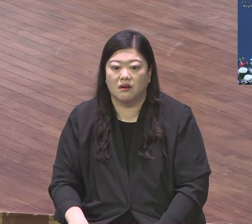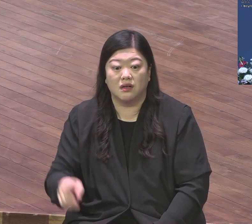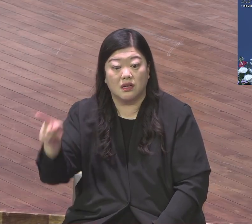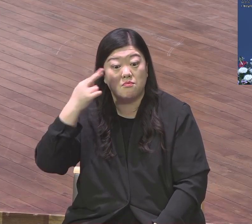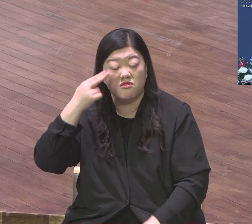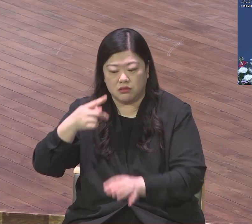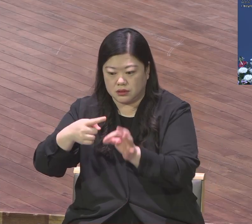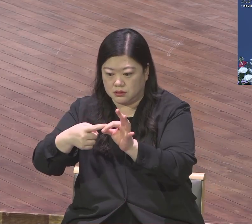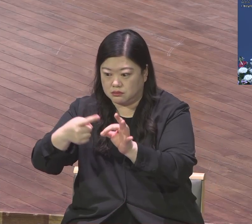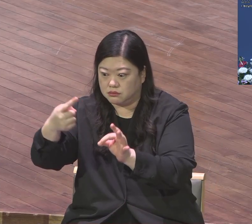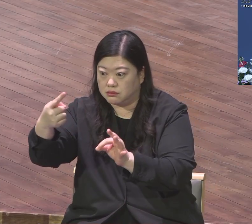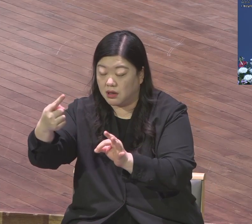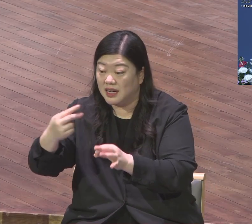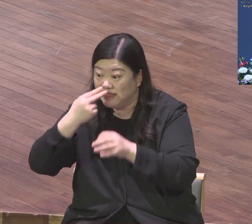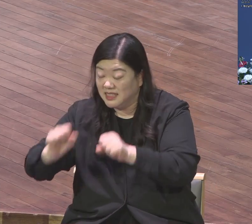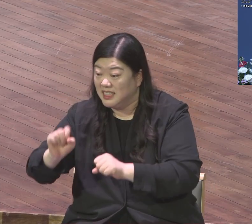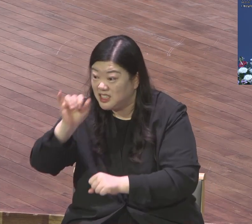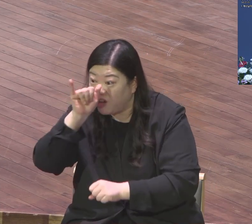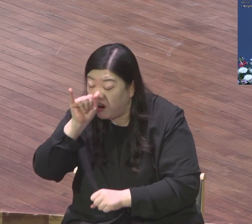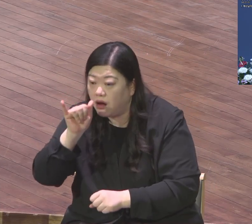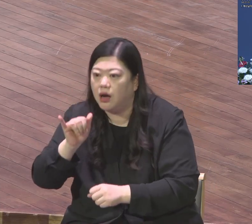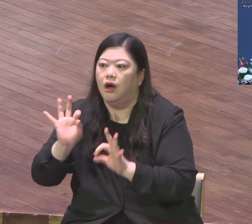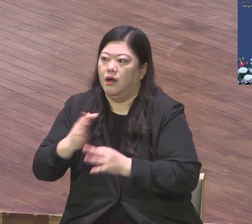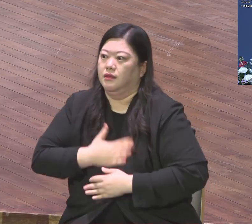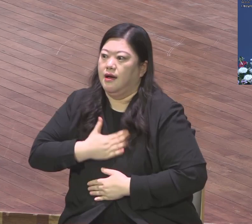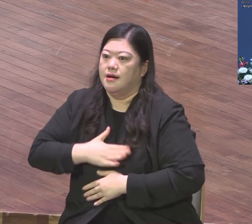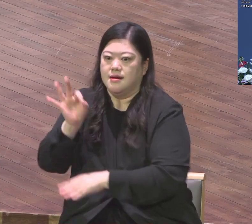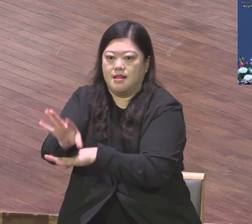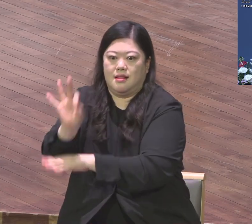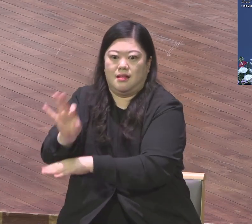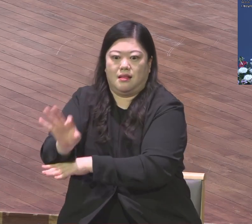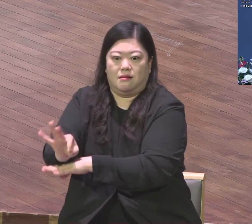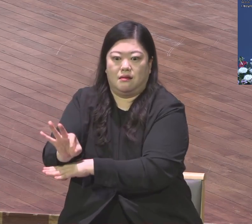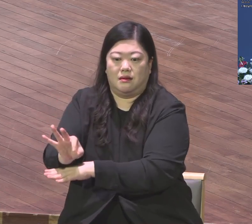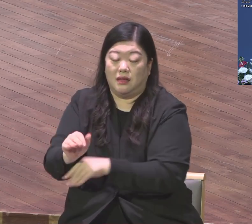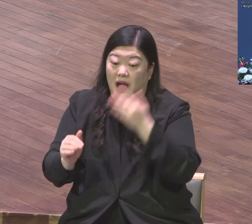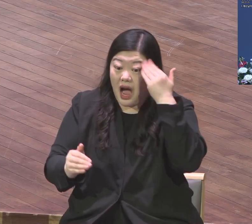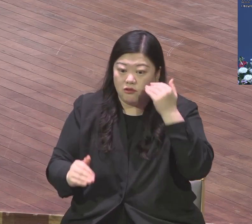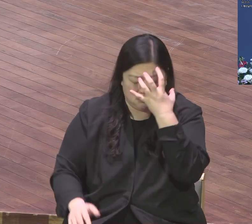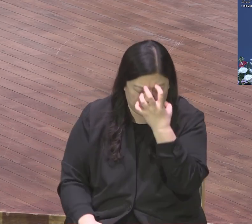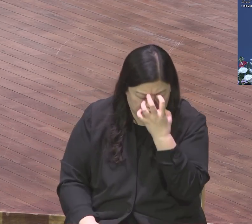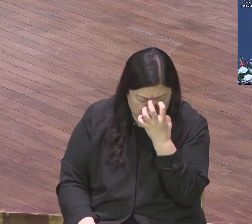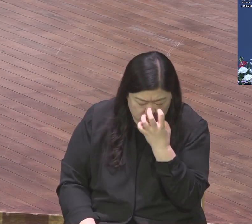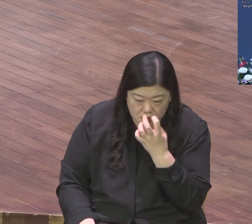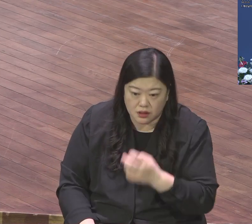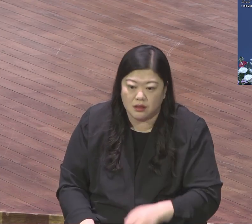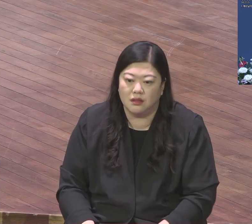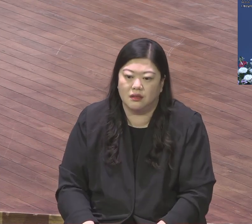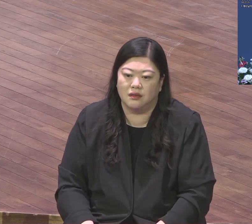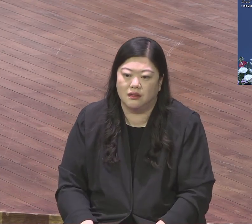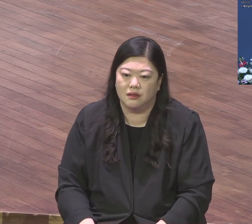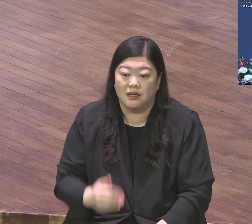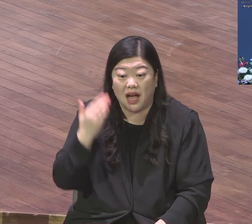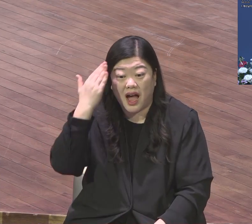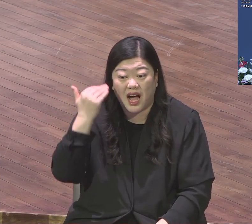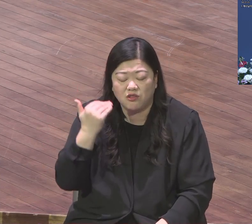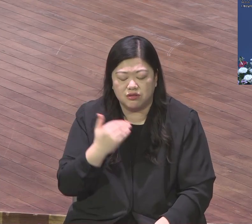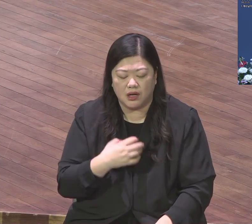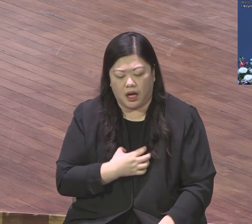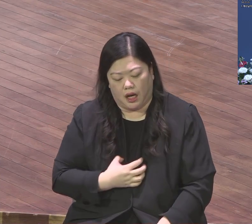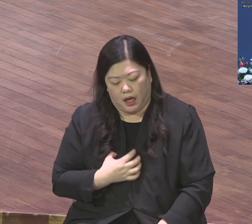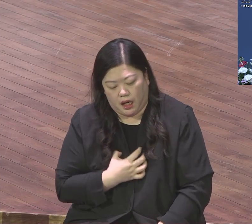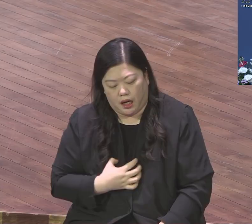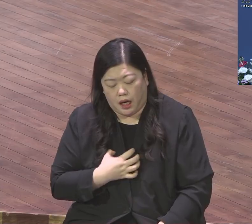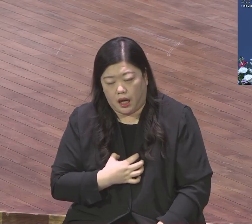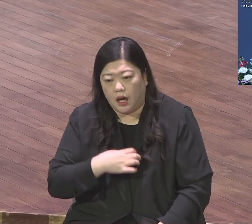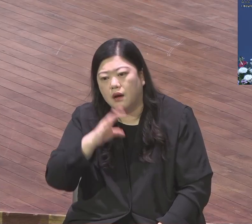텐데 10명 중 1명이 못 되기 때문에 고개 푹 죽는다는 거예요. 이미 다 죽는다는 거예요. 그래서